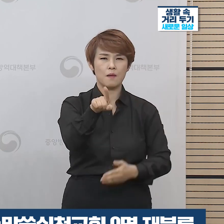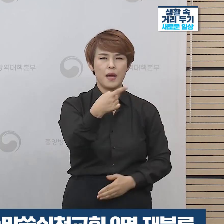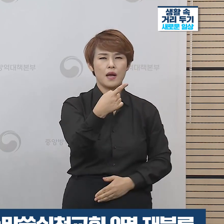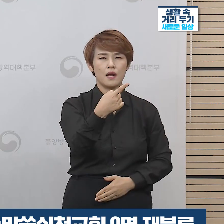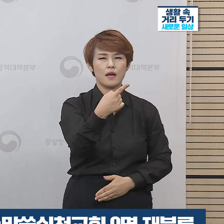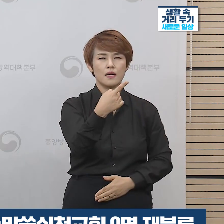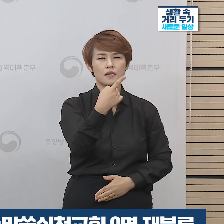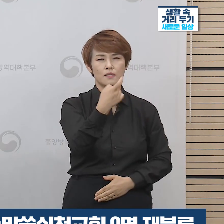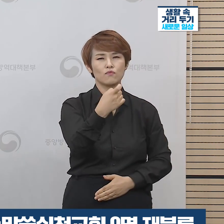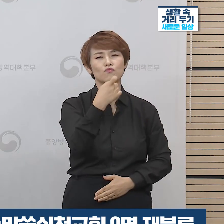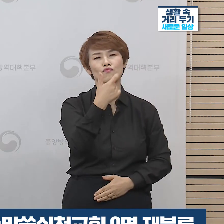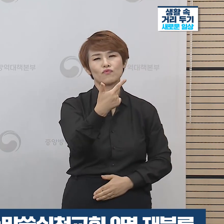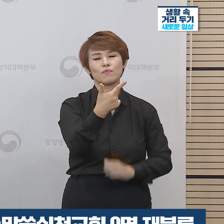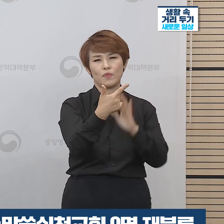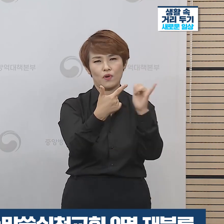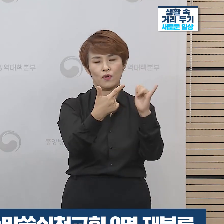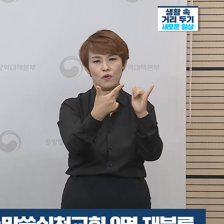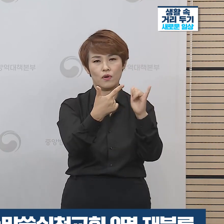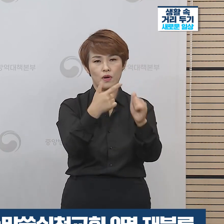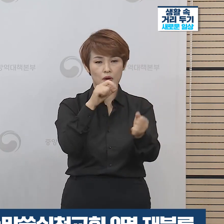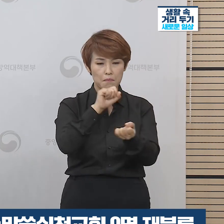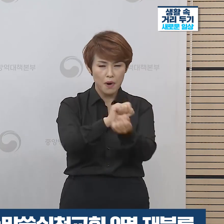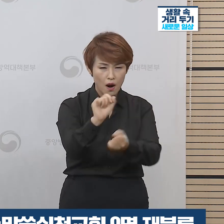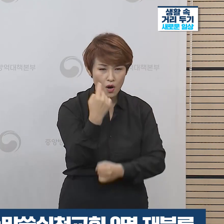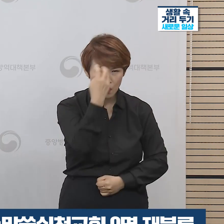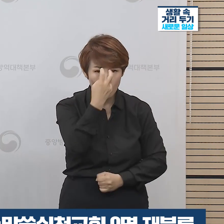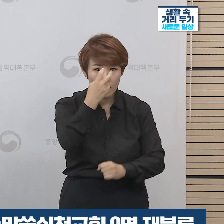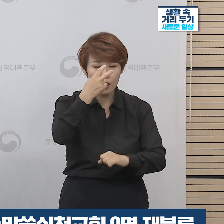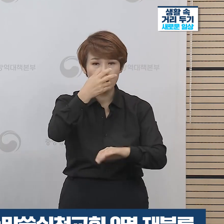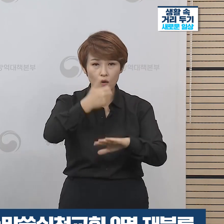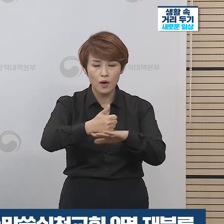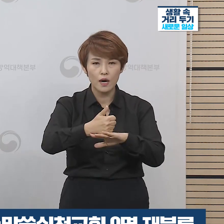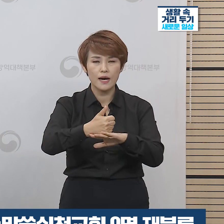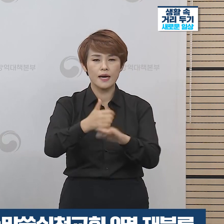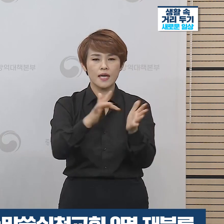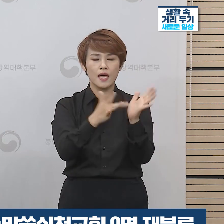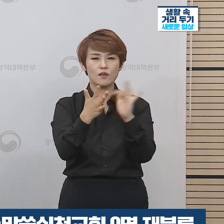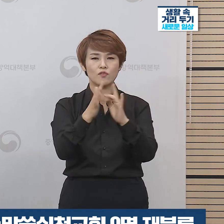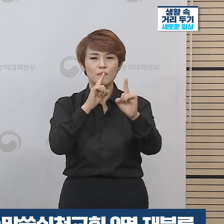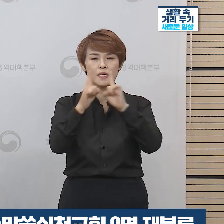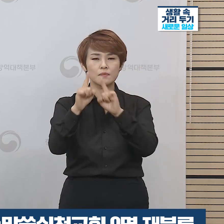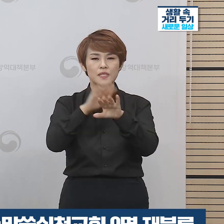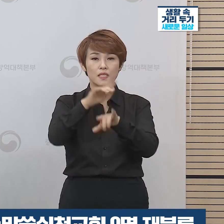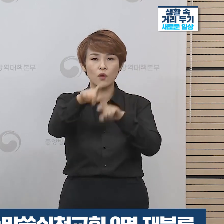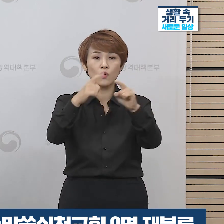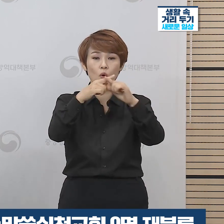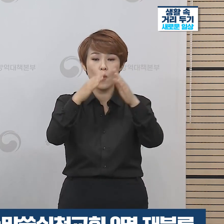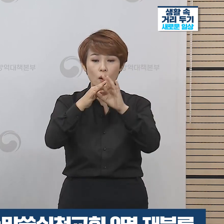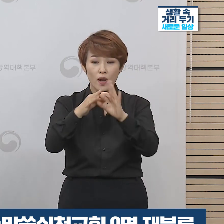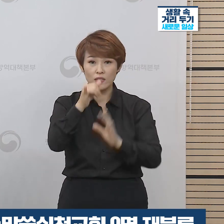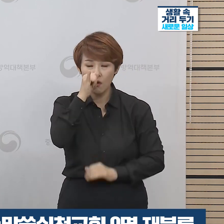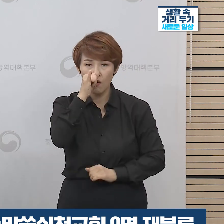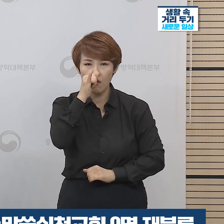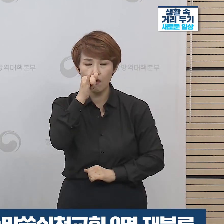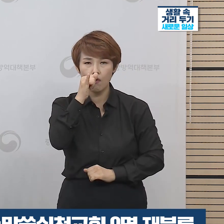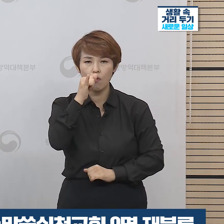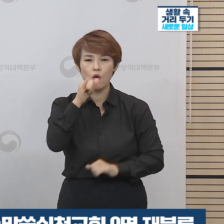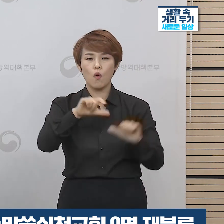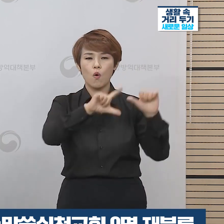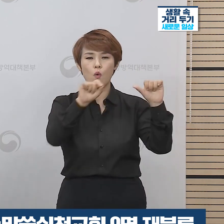되었습니다 역학조사 결과 예수 말씀 실총 교회의 관련된 확 친자가 5월